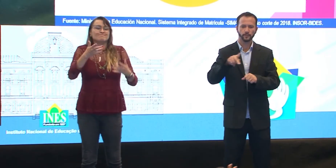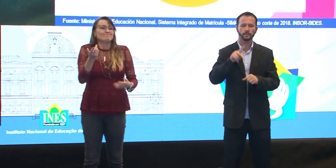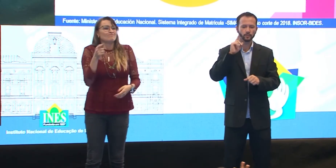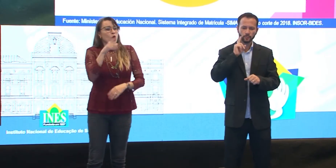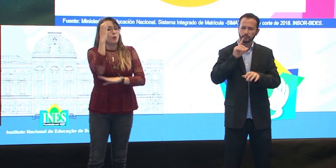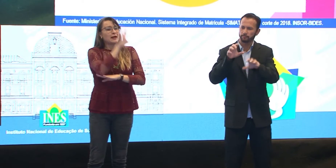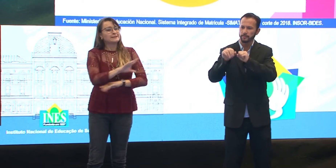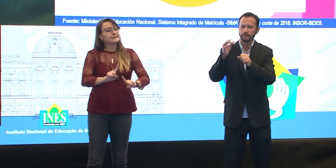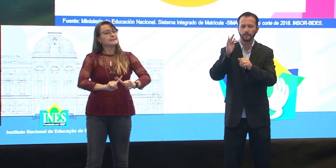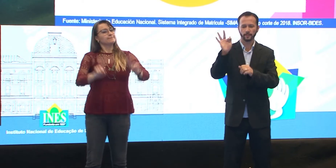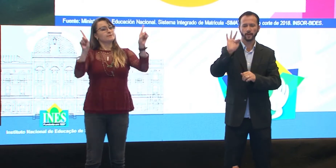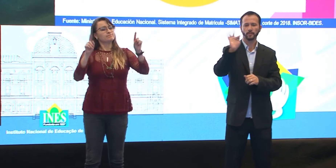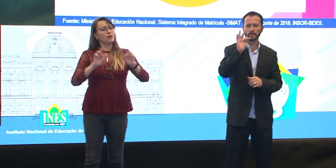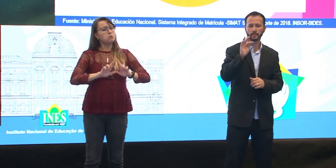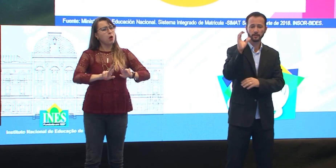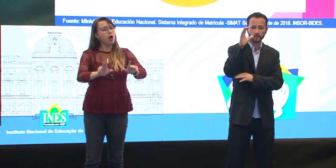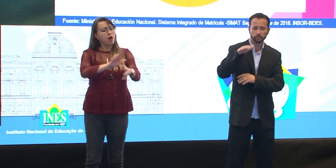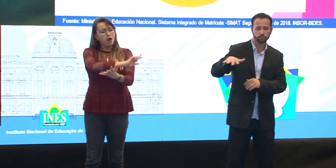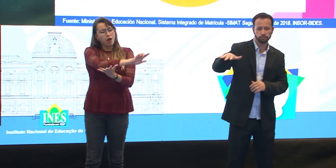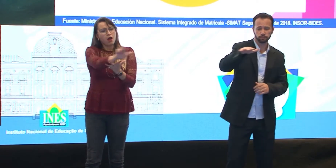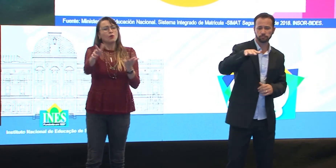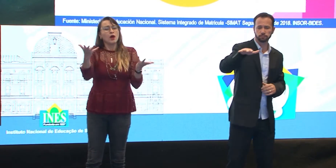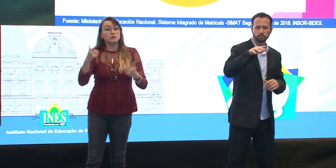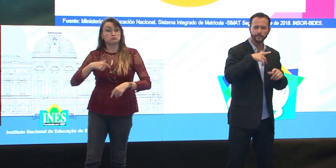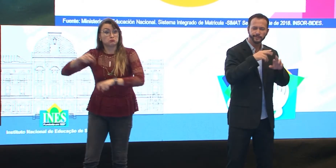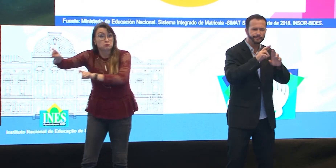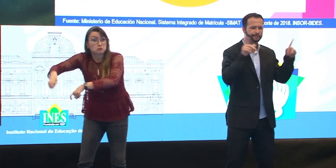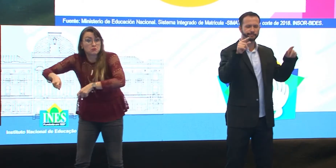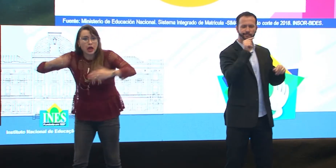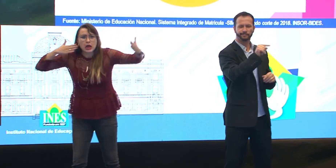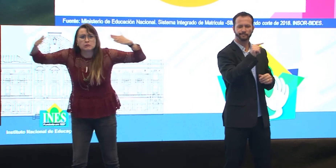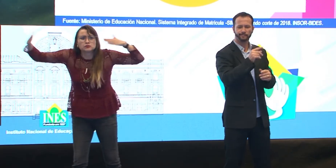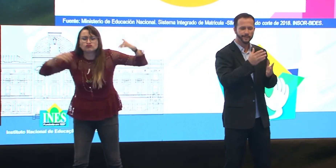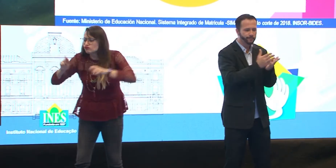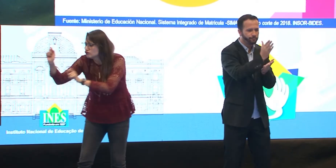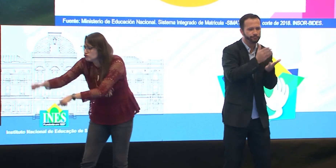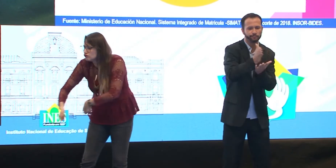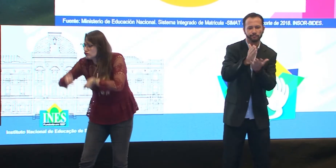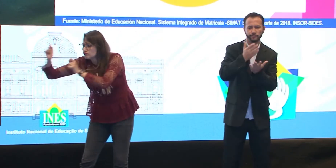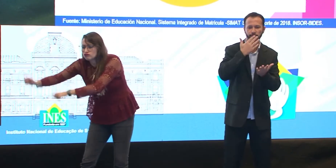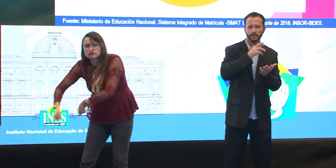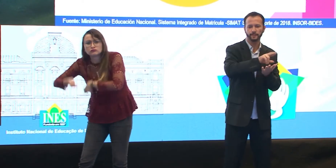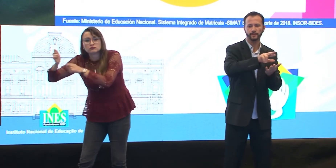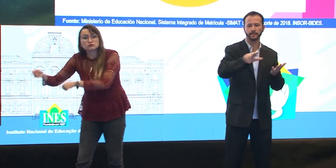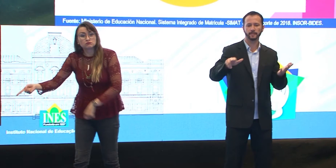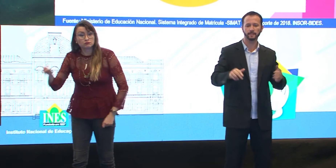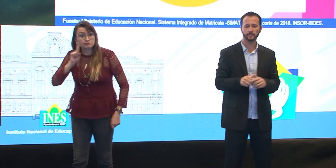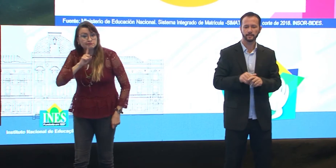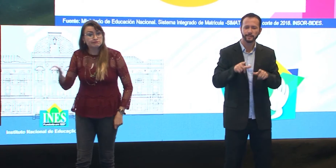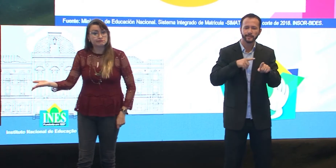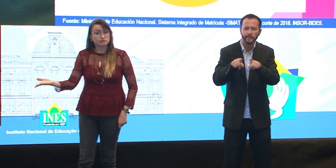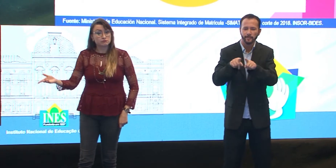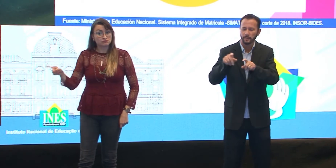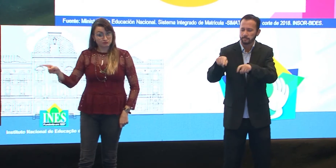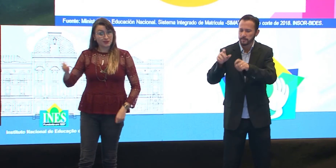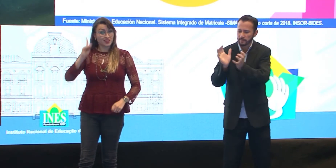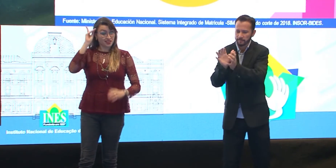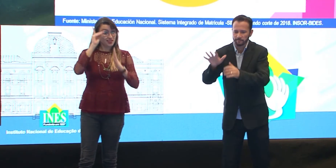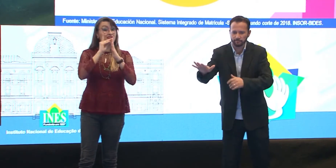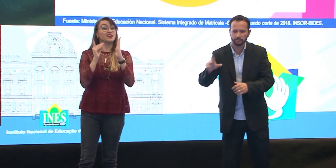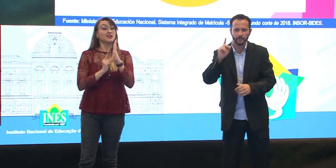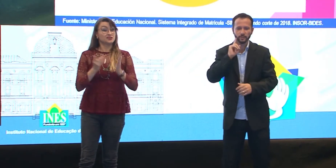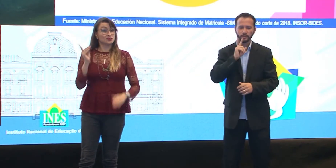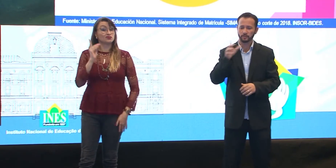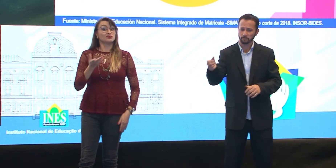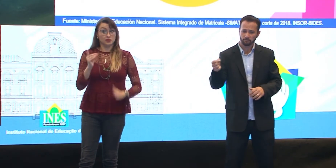modalidade de escolarização, porque o que acaba acontecendo na Colômbia é que a gente tem muitas